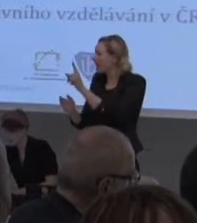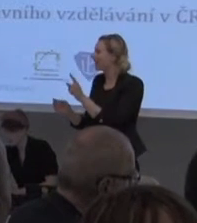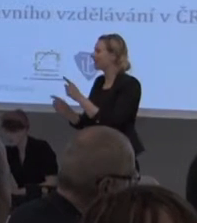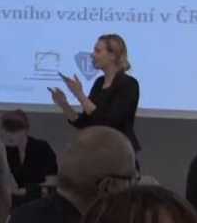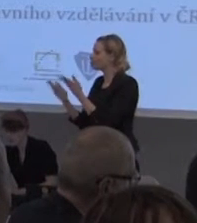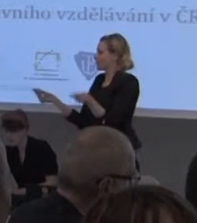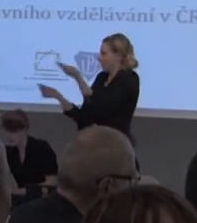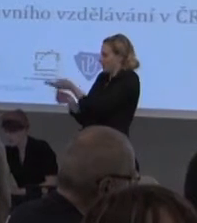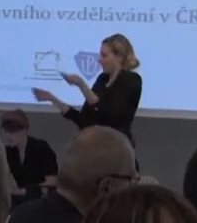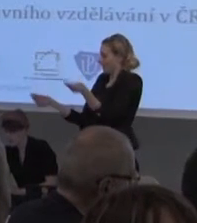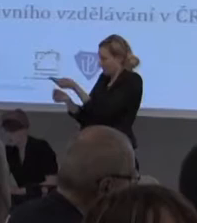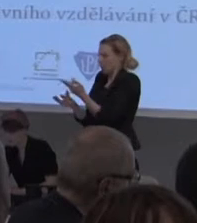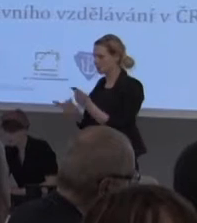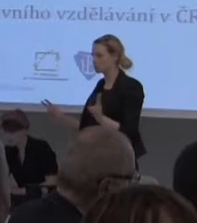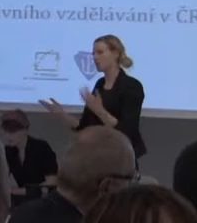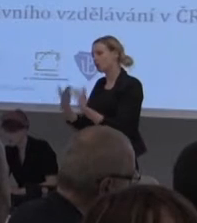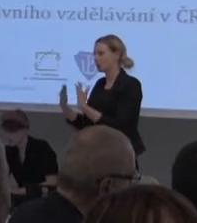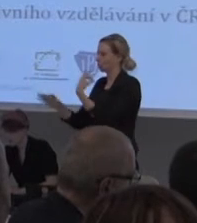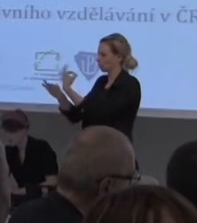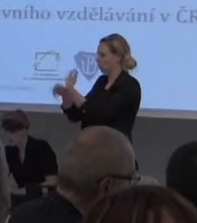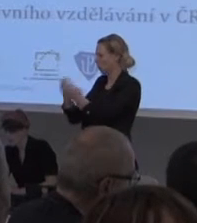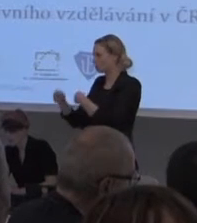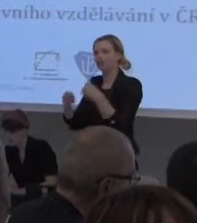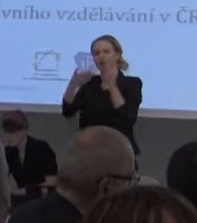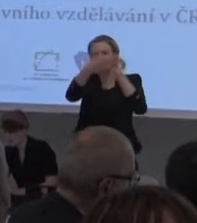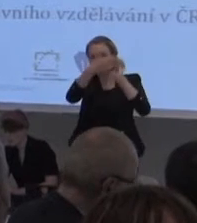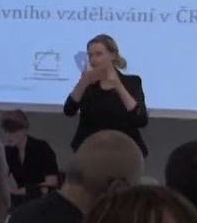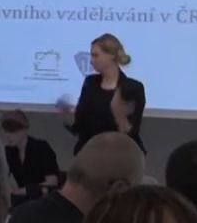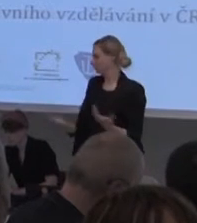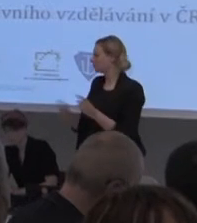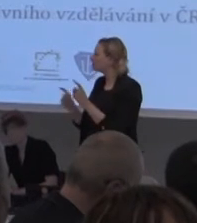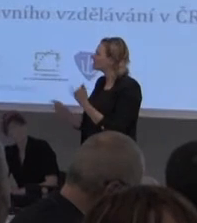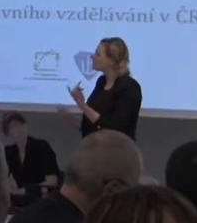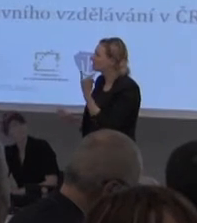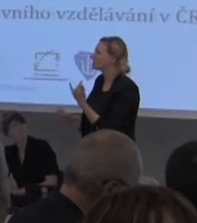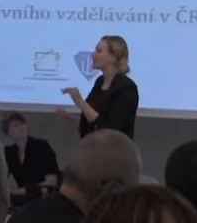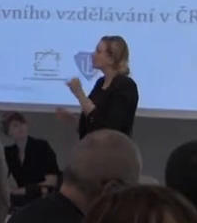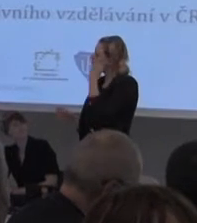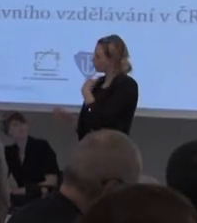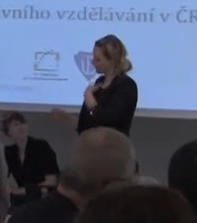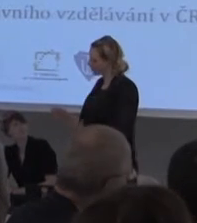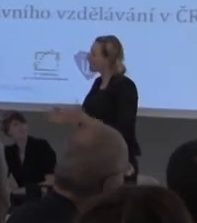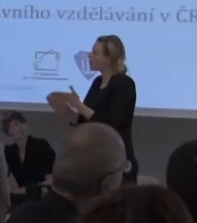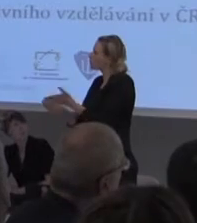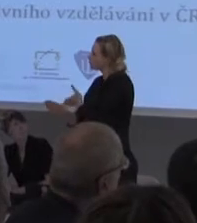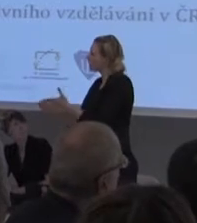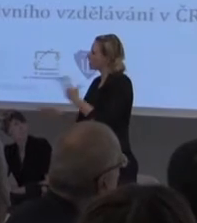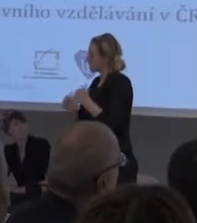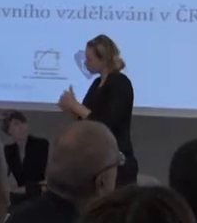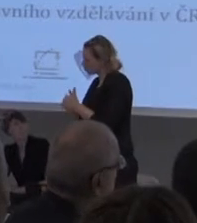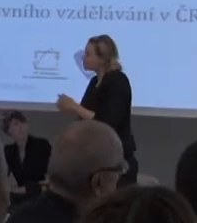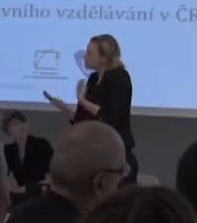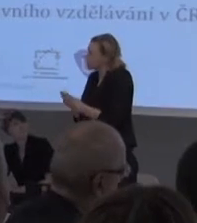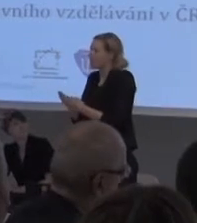má nějaké trošku, už aspoň něco vím, nebo vím lépe, nebo prošel jsem, mám hotovo a našel jsem